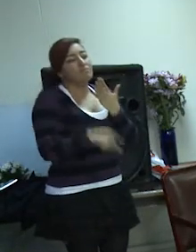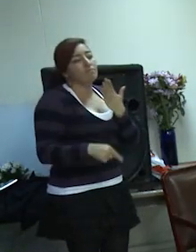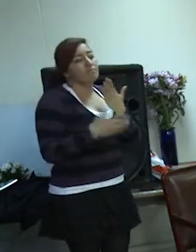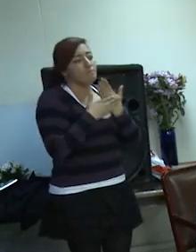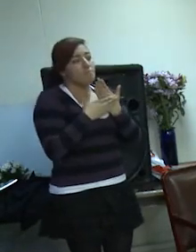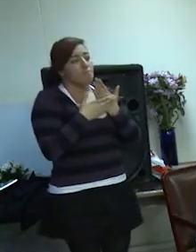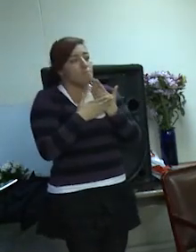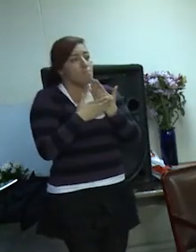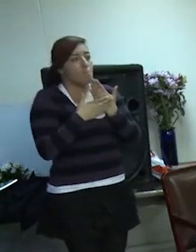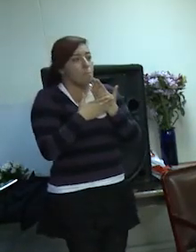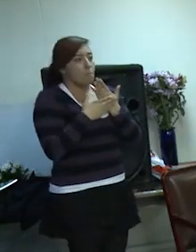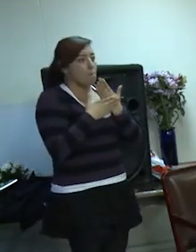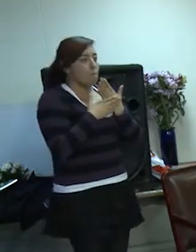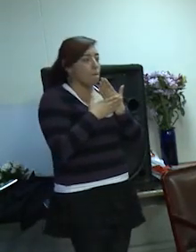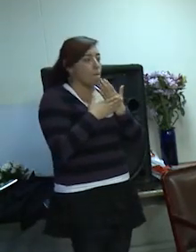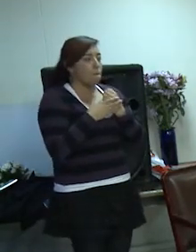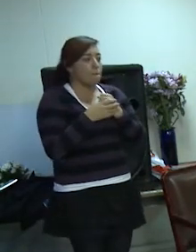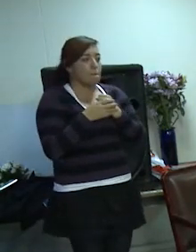nos requiere